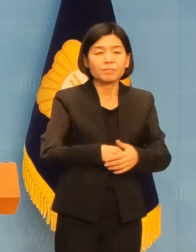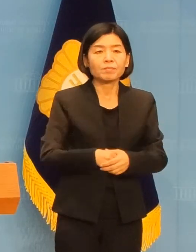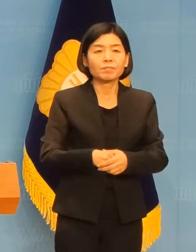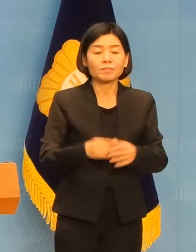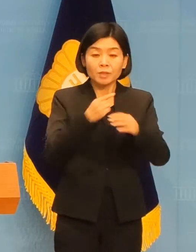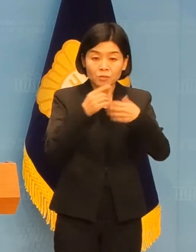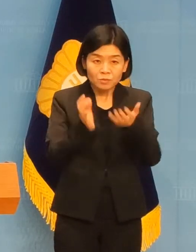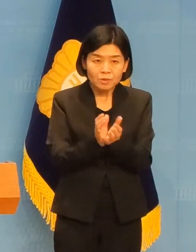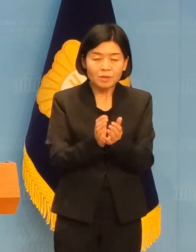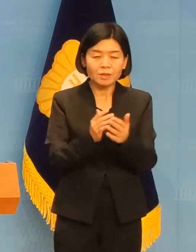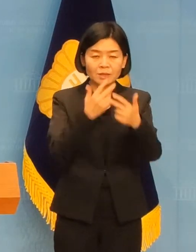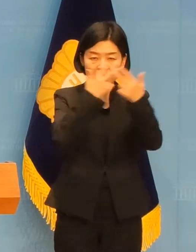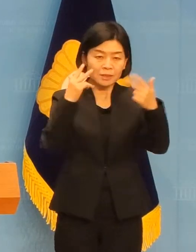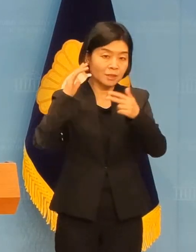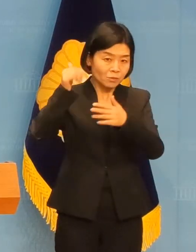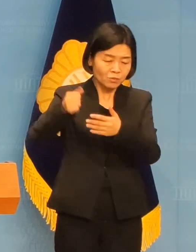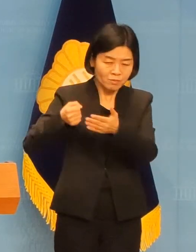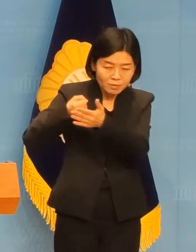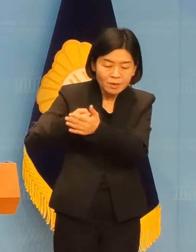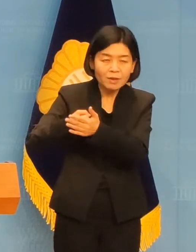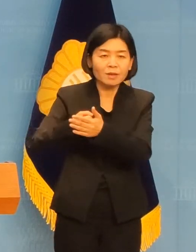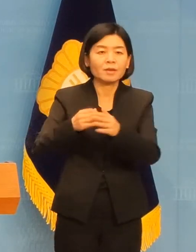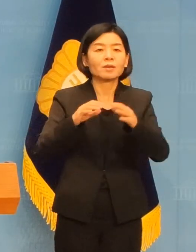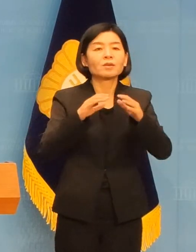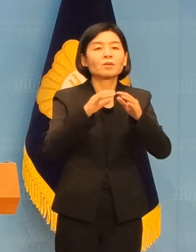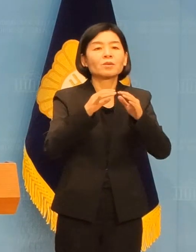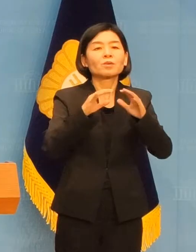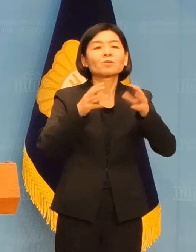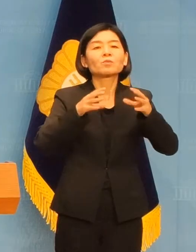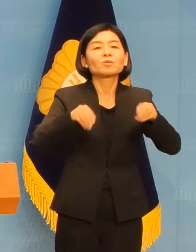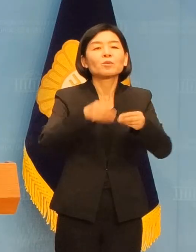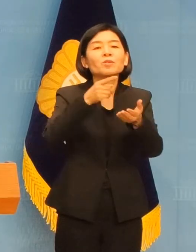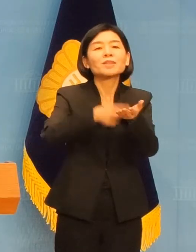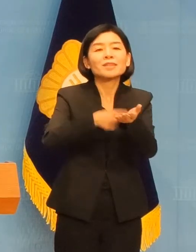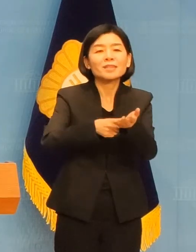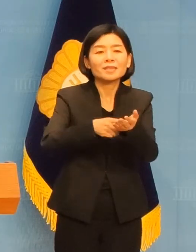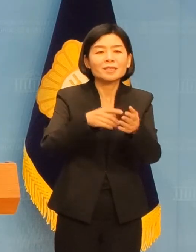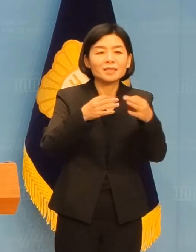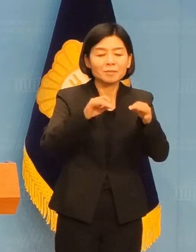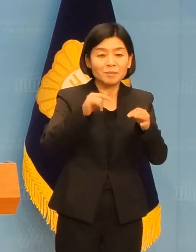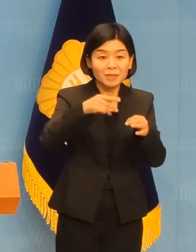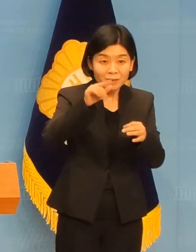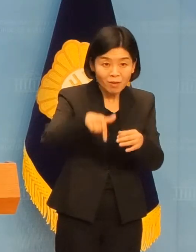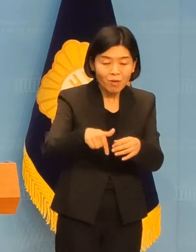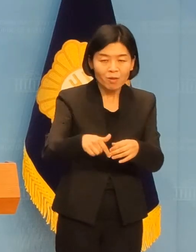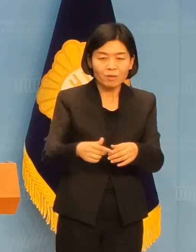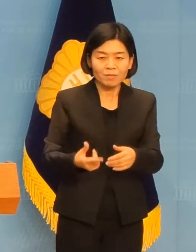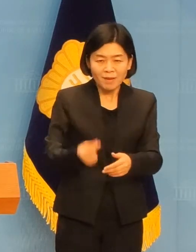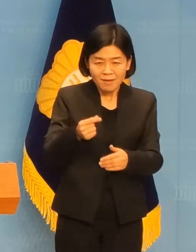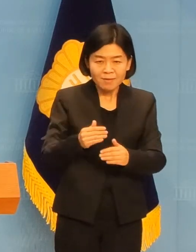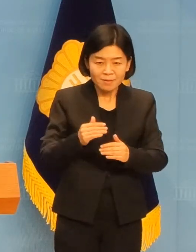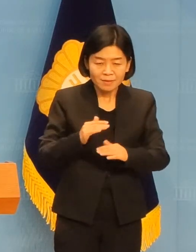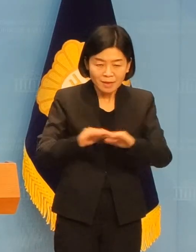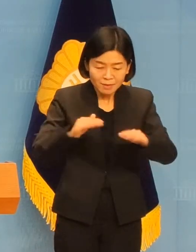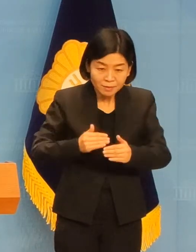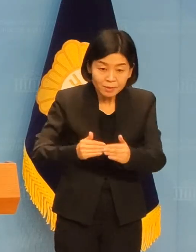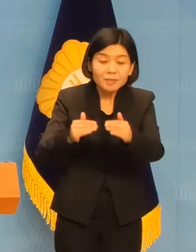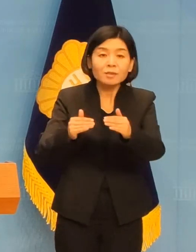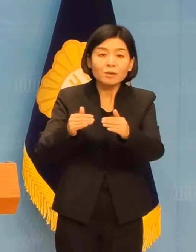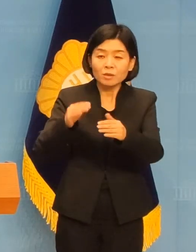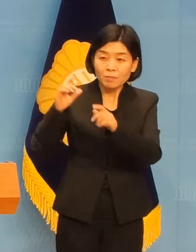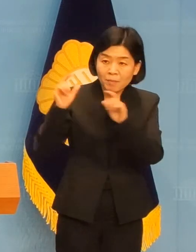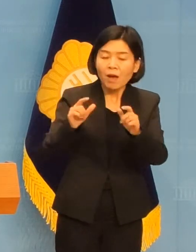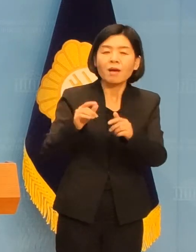더불어민주당은 이재명 대통령의 결단과 김민석 국무총리의 신속한 조치를 전폭 지지합니다.